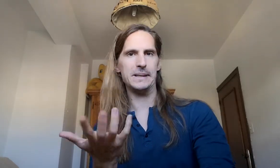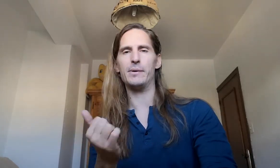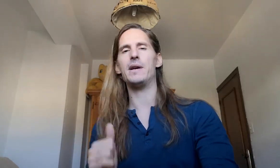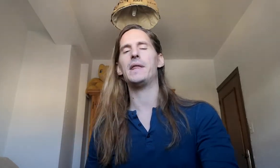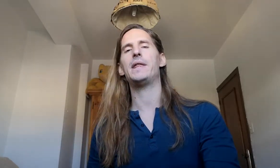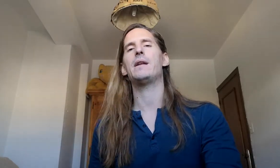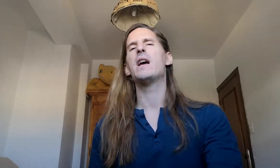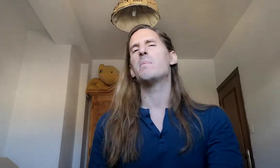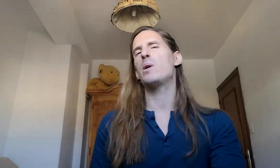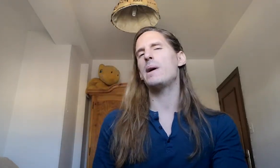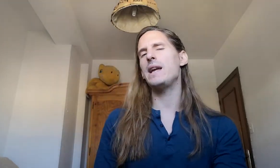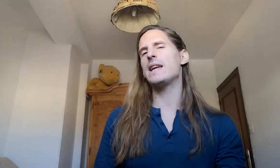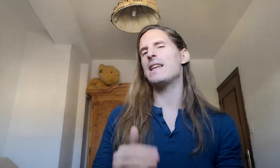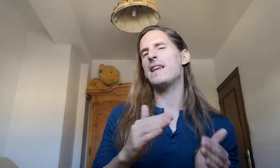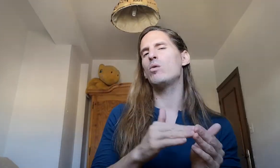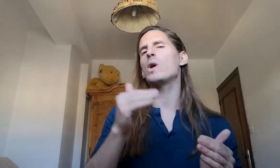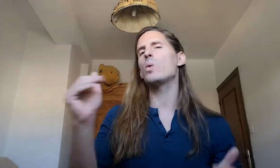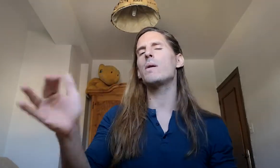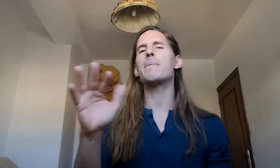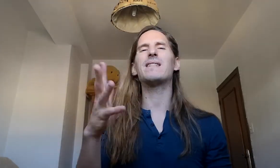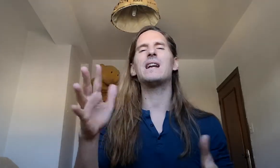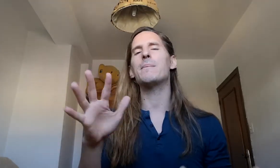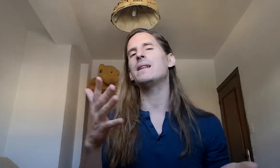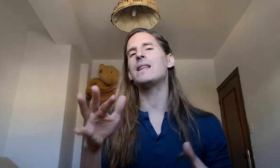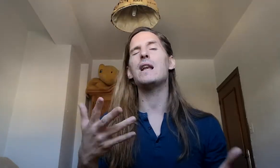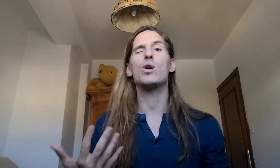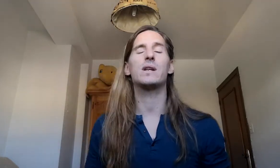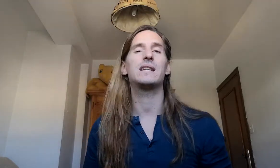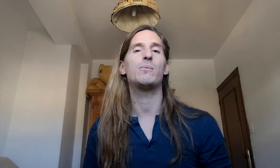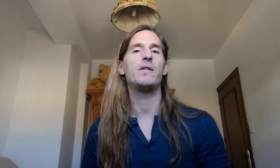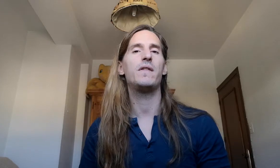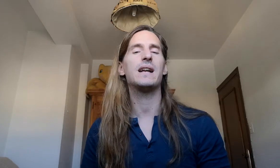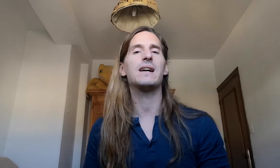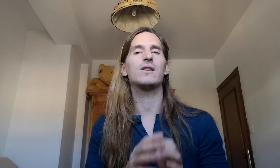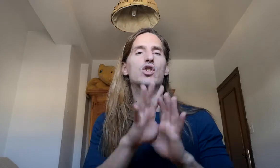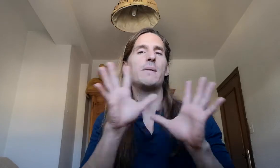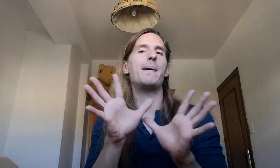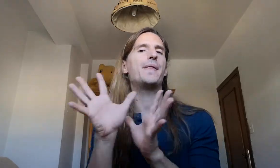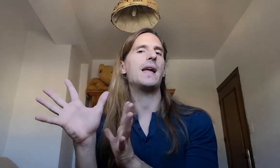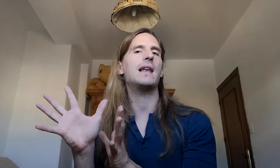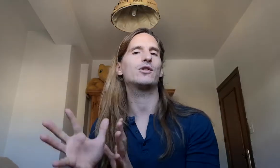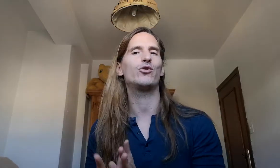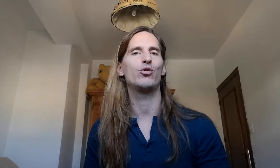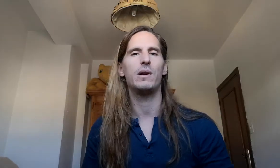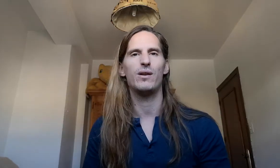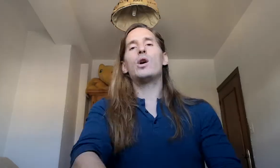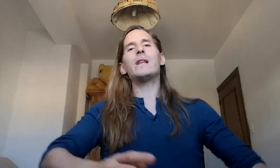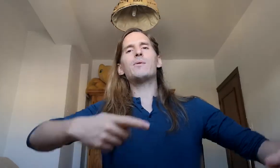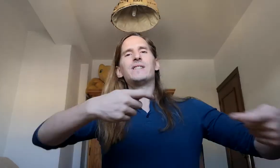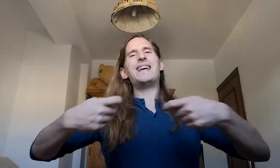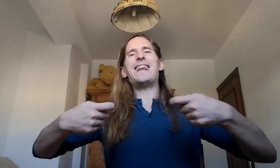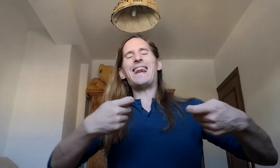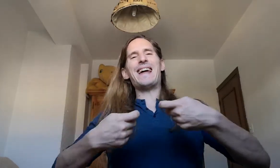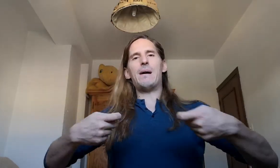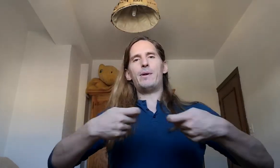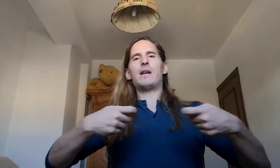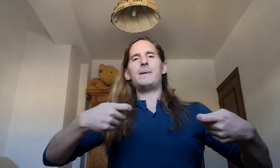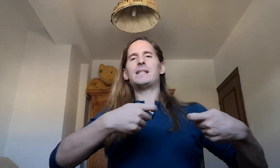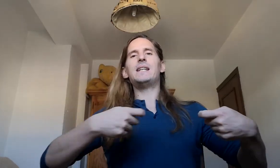puede decir. Pero veis que del 1 al 9 prácticamente los que se modifica son especiales, son números. Luego tenemos guerra, pero también